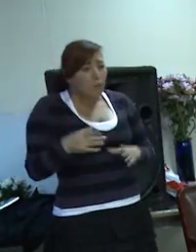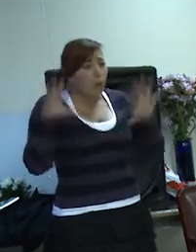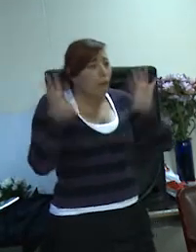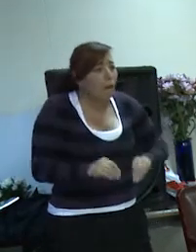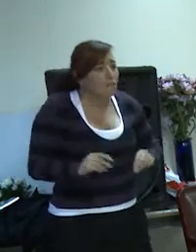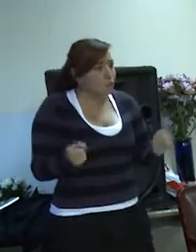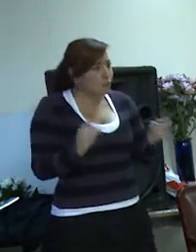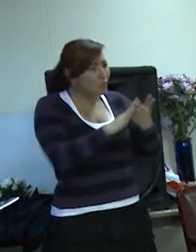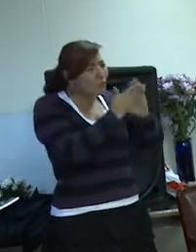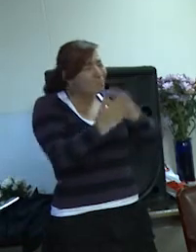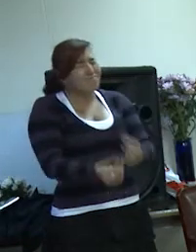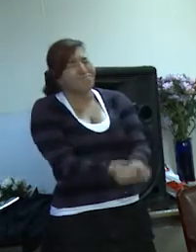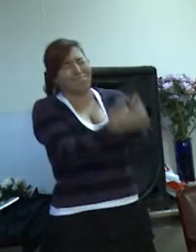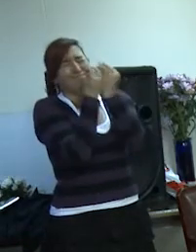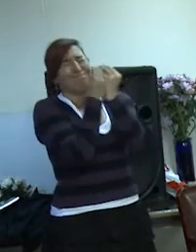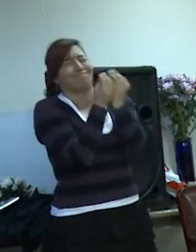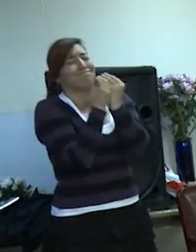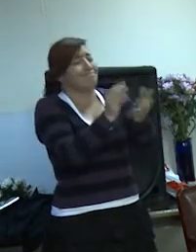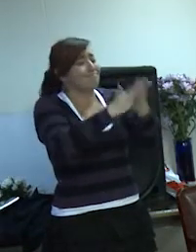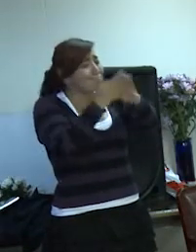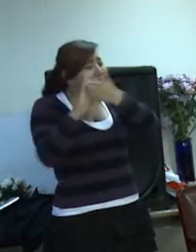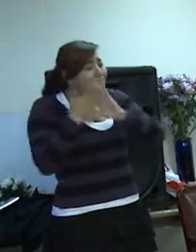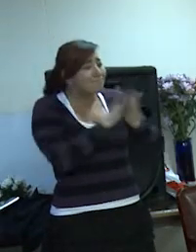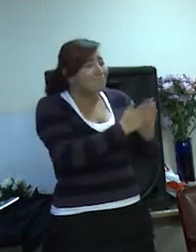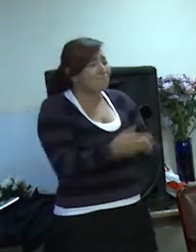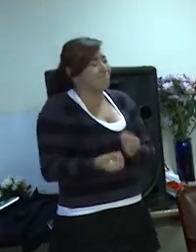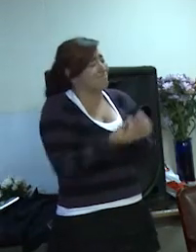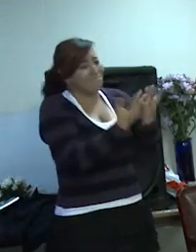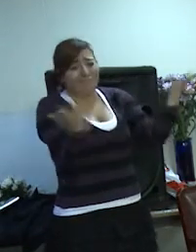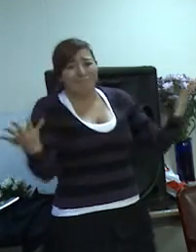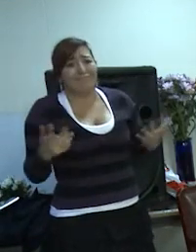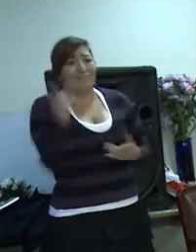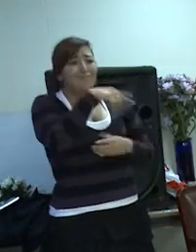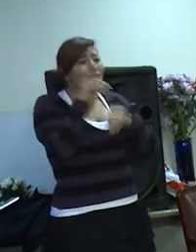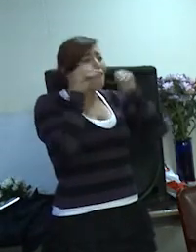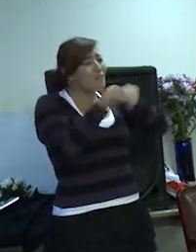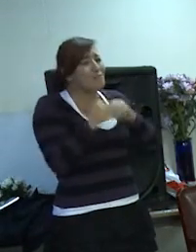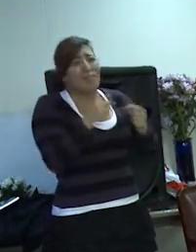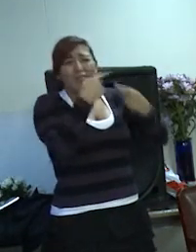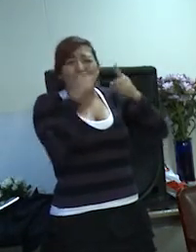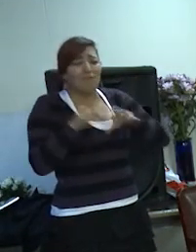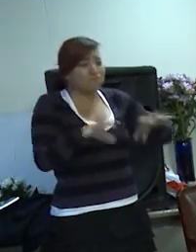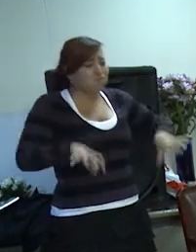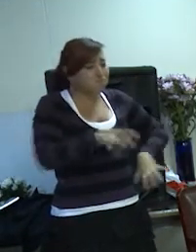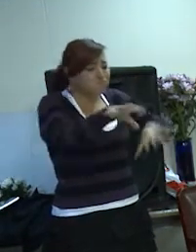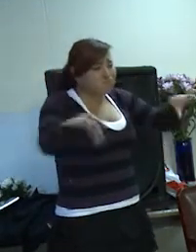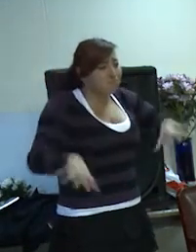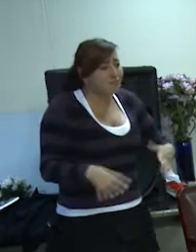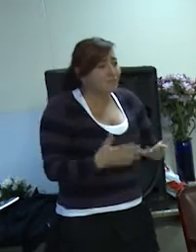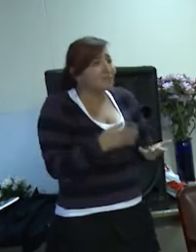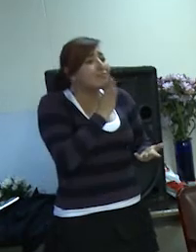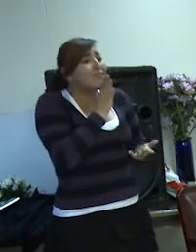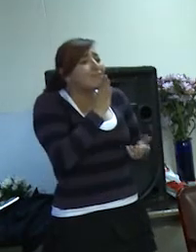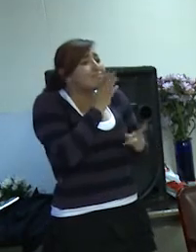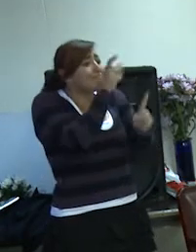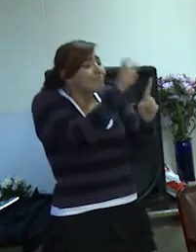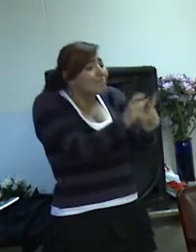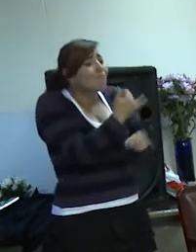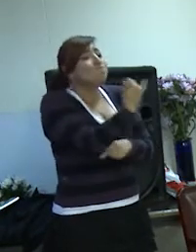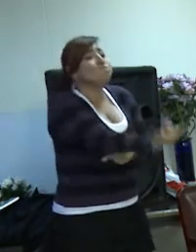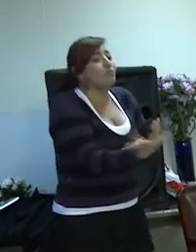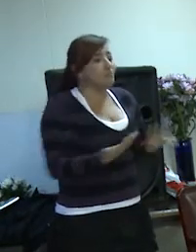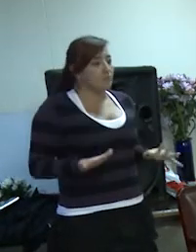muchas comunidades, la comunidad está ampliamente formada por muchos sectores, entonces, ¿qué son más sino los sujetos que están